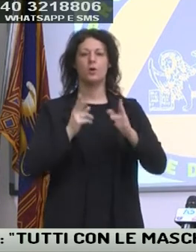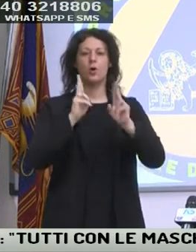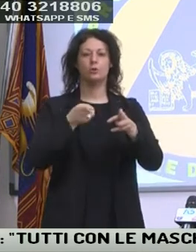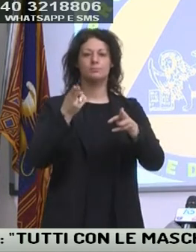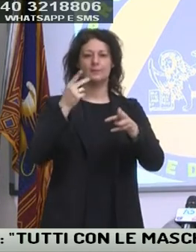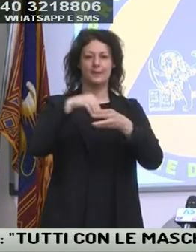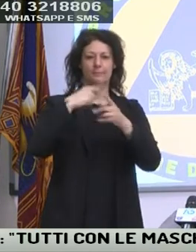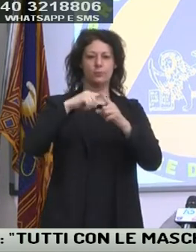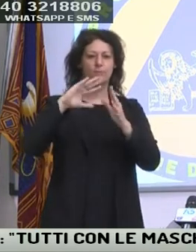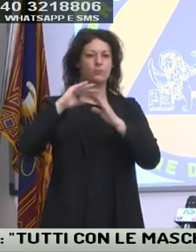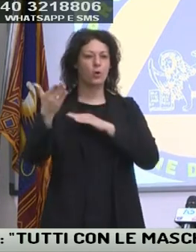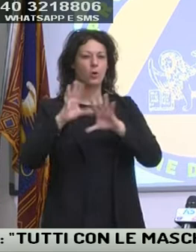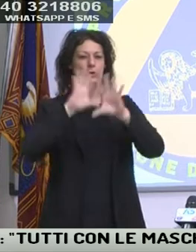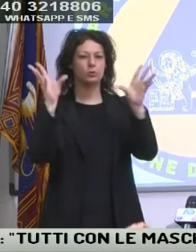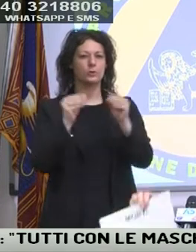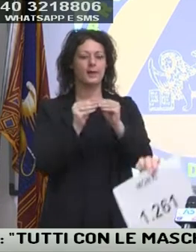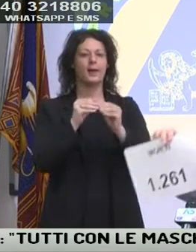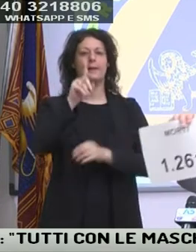totale sono